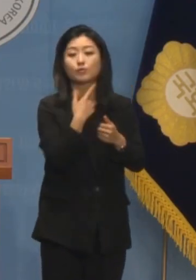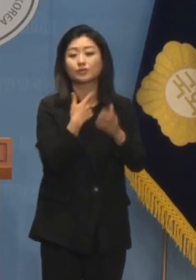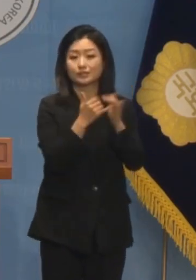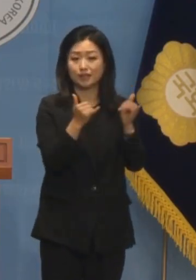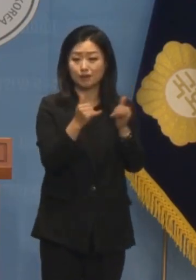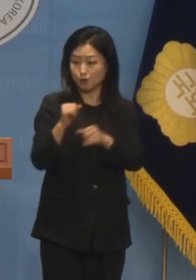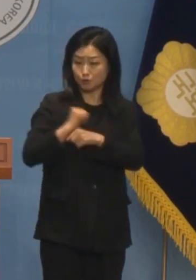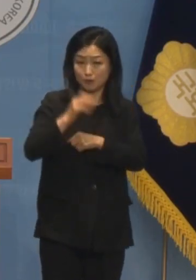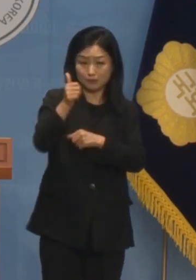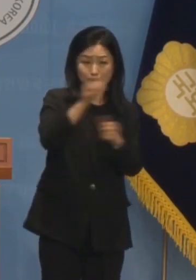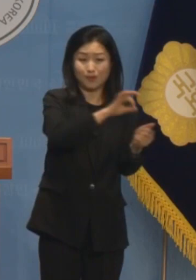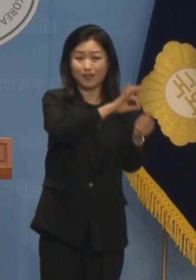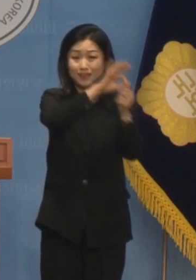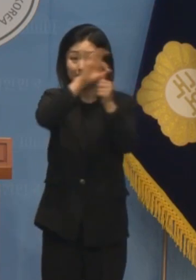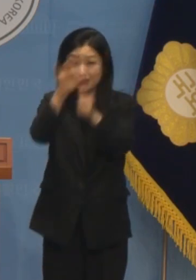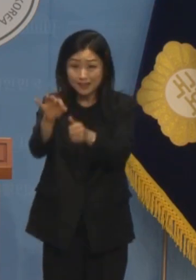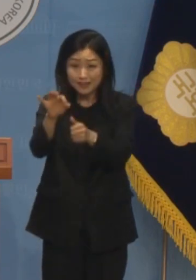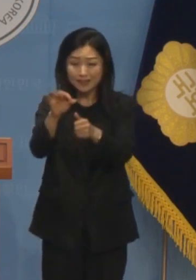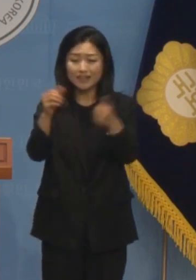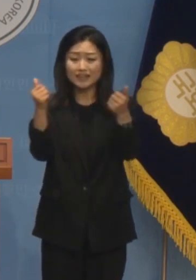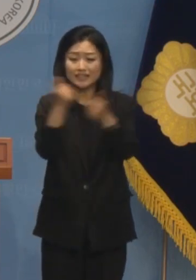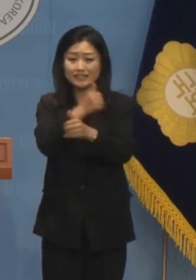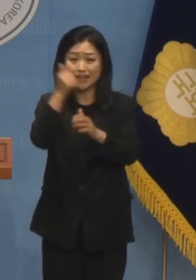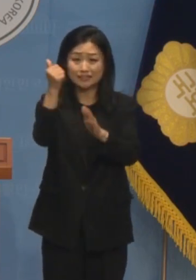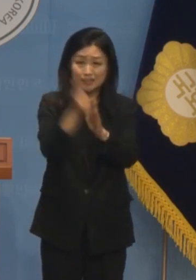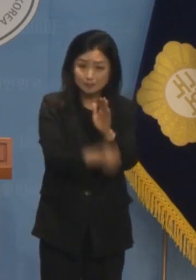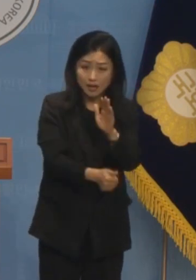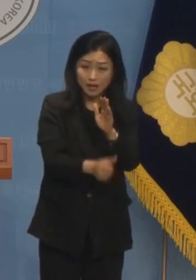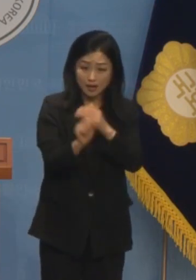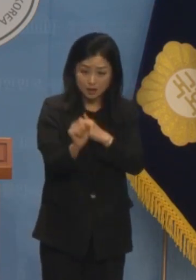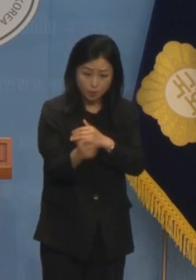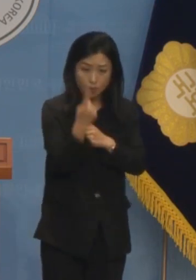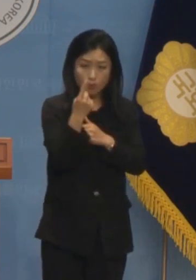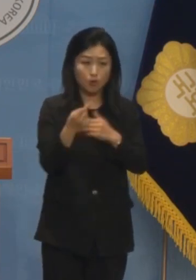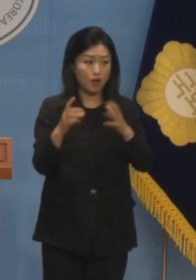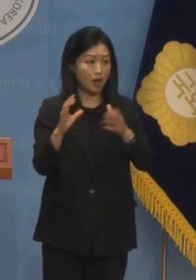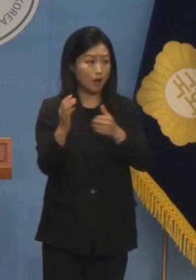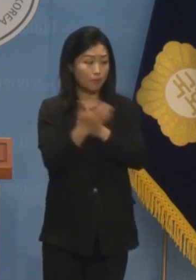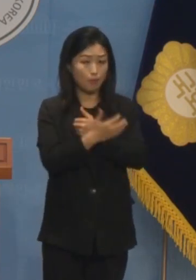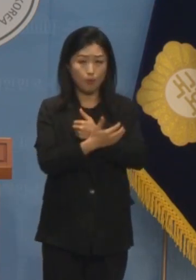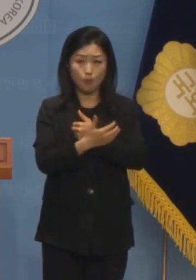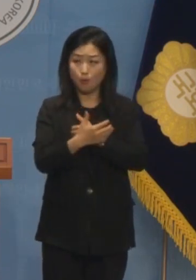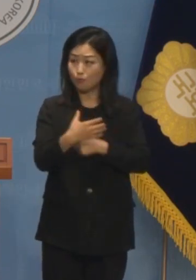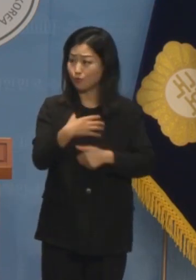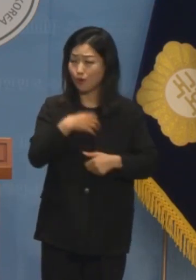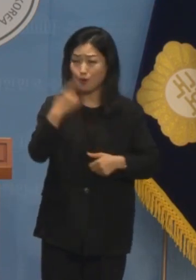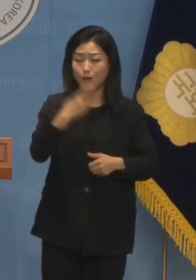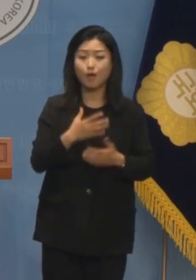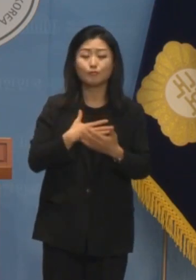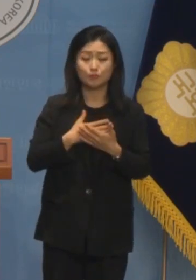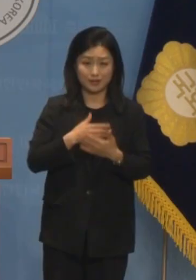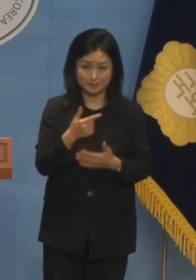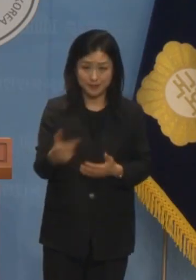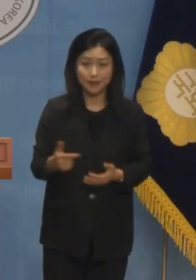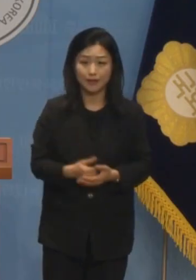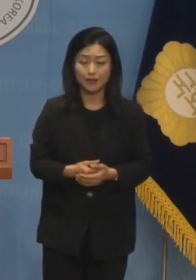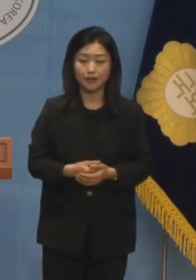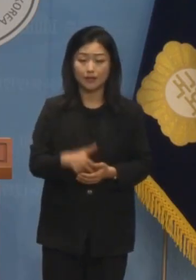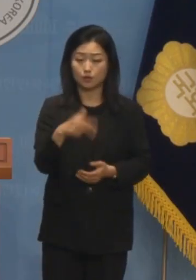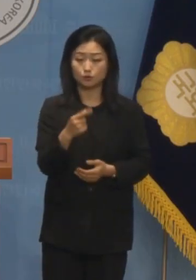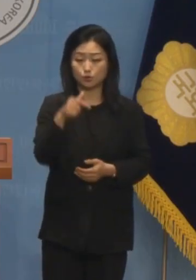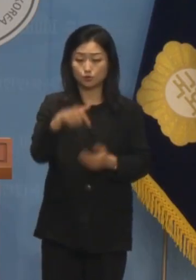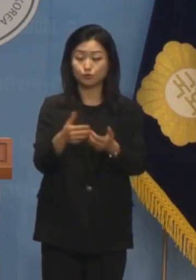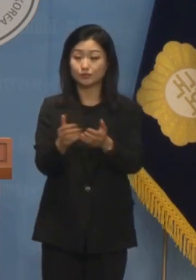맡긴 인사 참사가 안보 참사로 이어지는 게 아닌가 싶어서 대단히 우려스럽습니다.